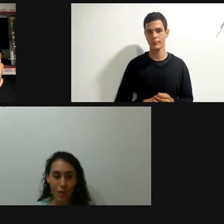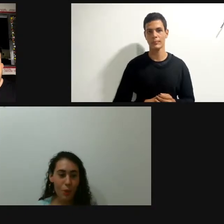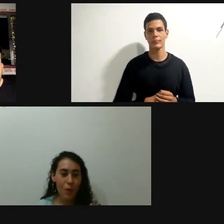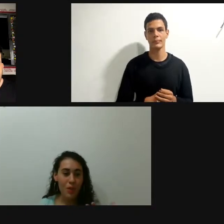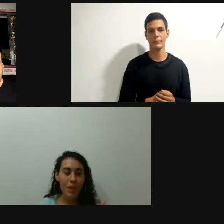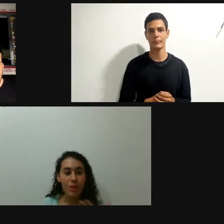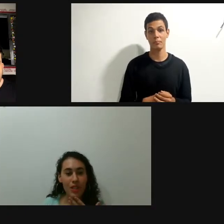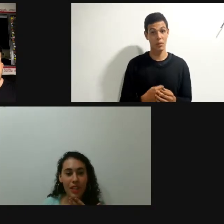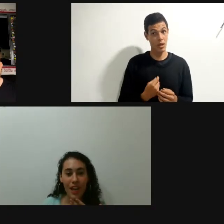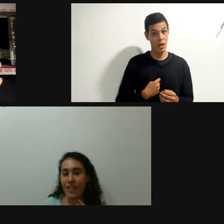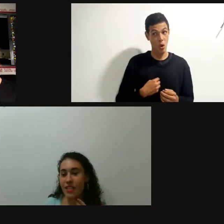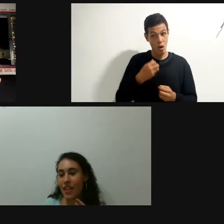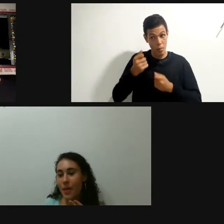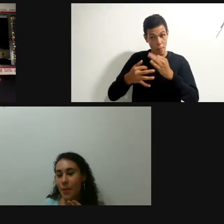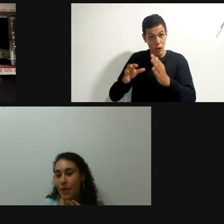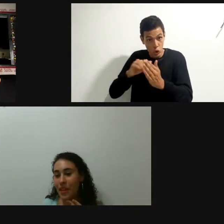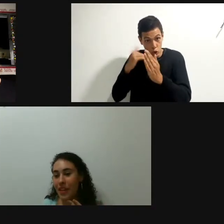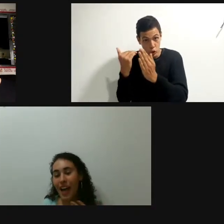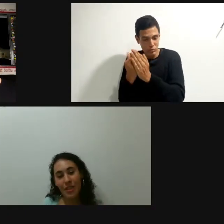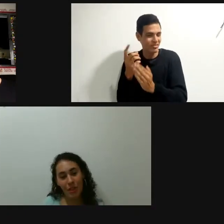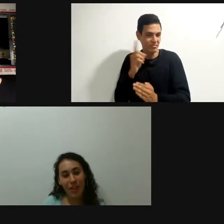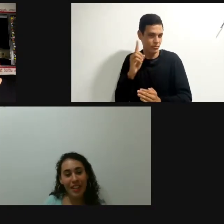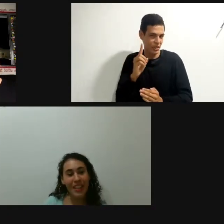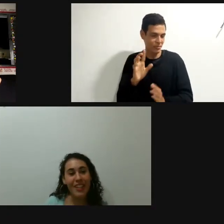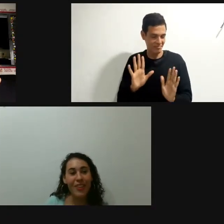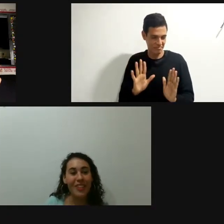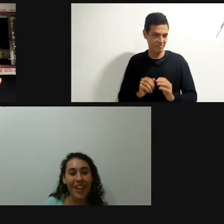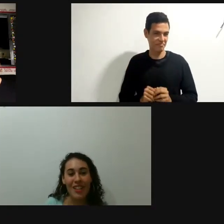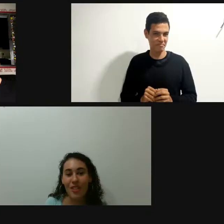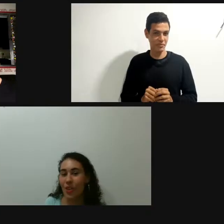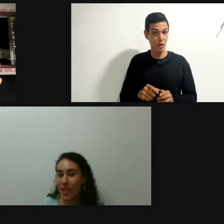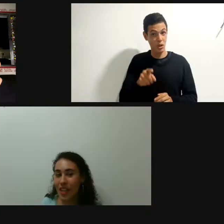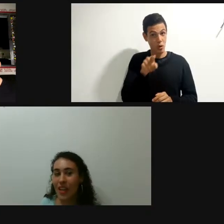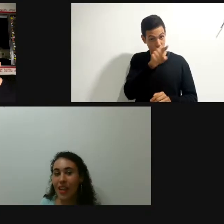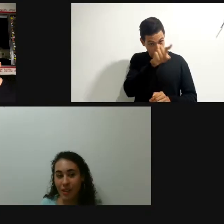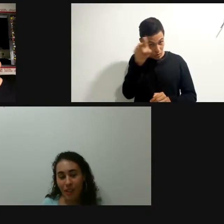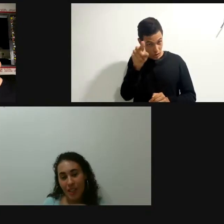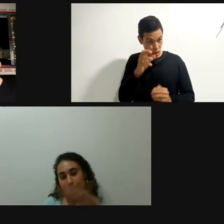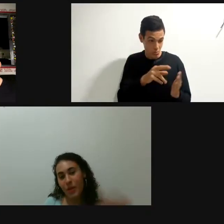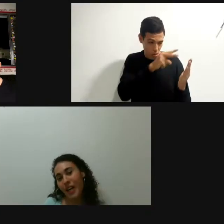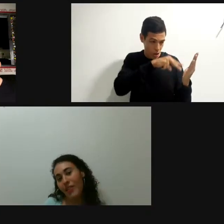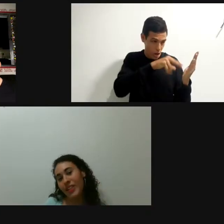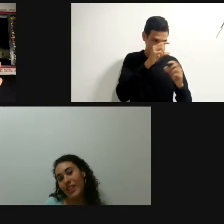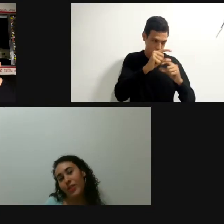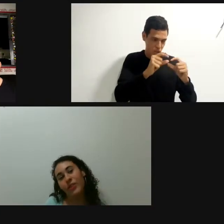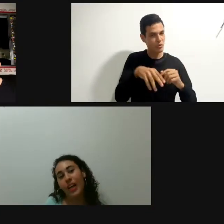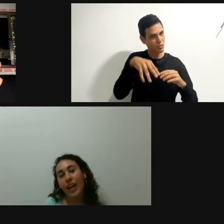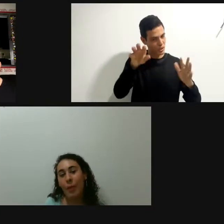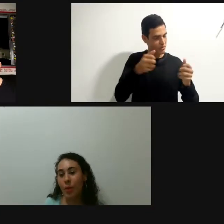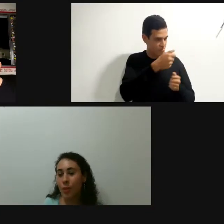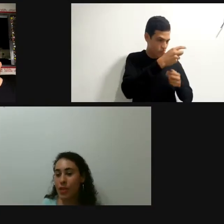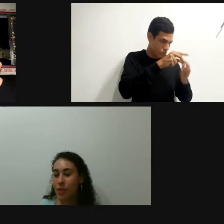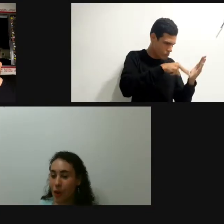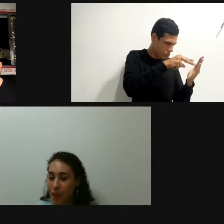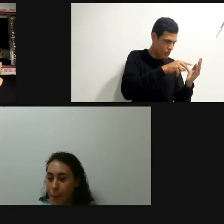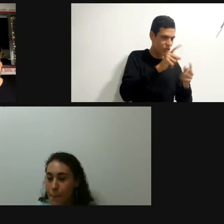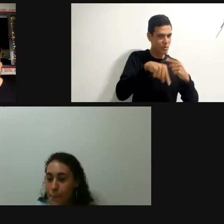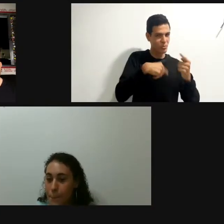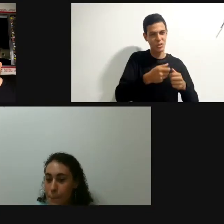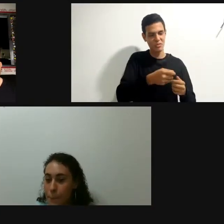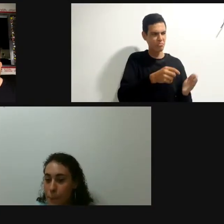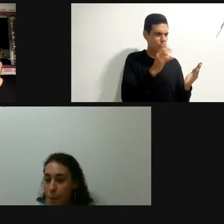Mas eu não posso dar muitos detalhes, né? Porque a história tem que contar a história. No caso, o mangá tem que contar a própria